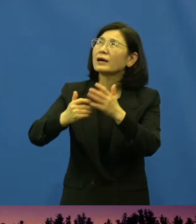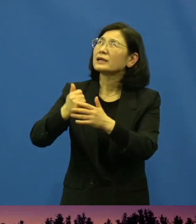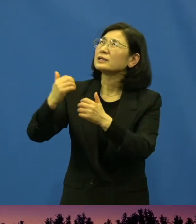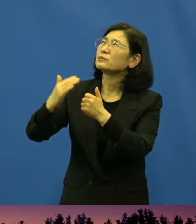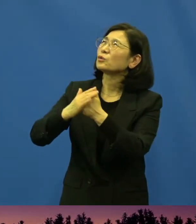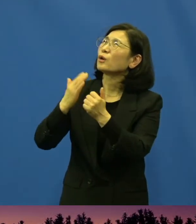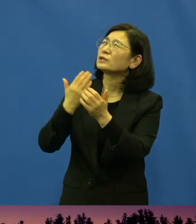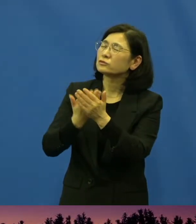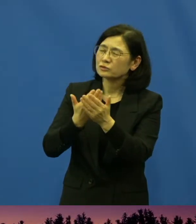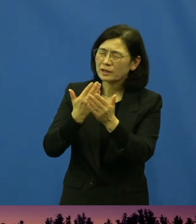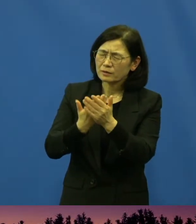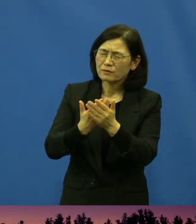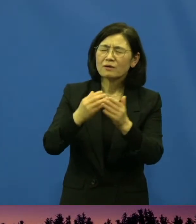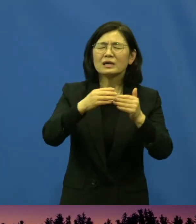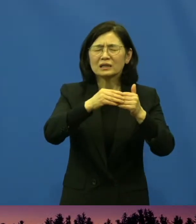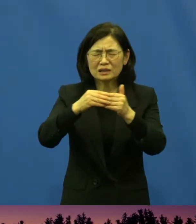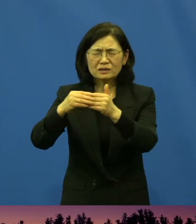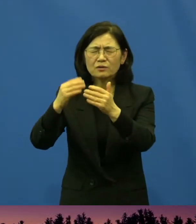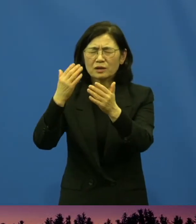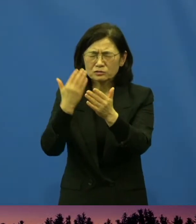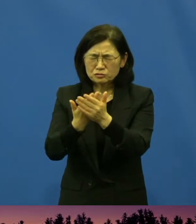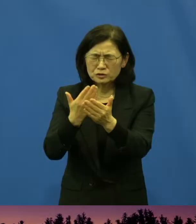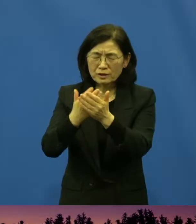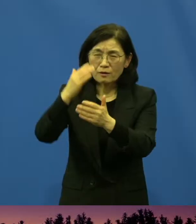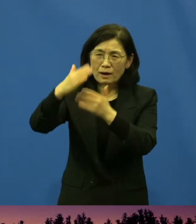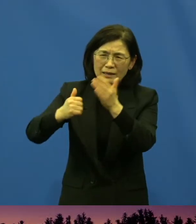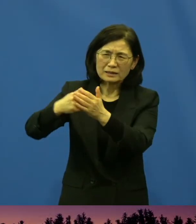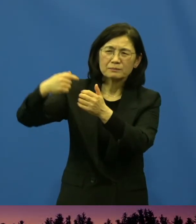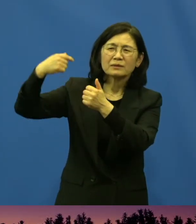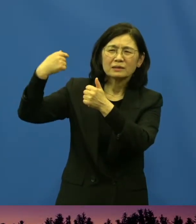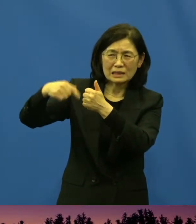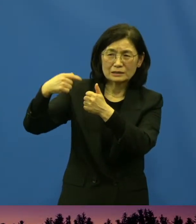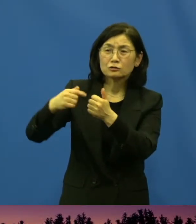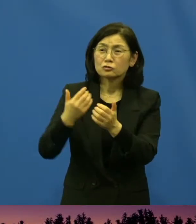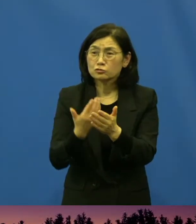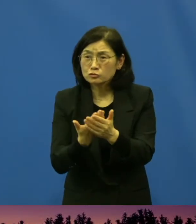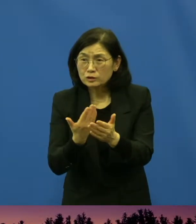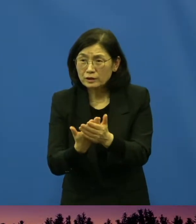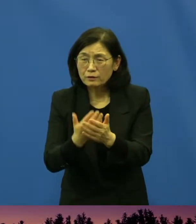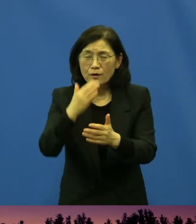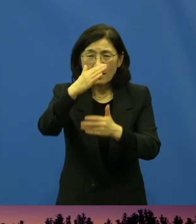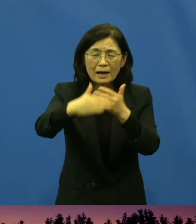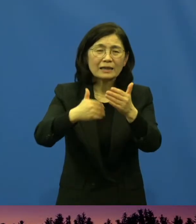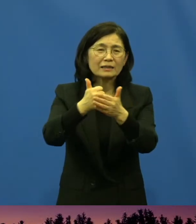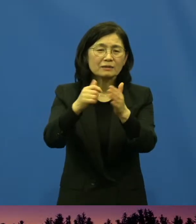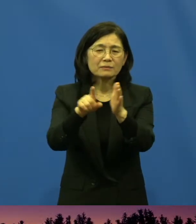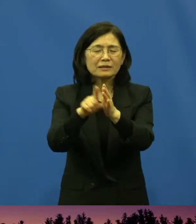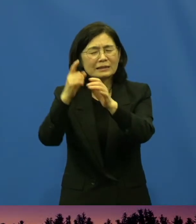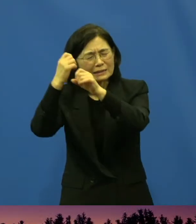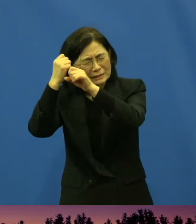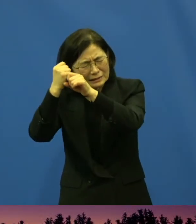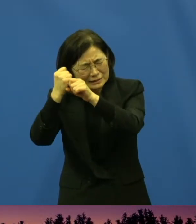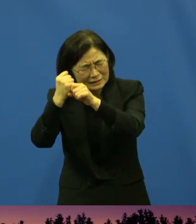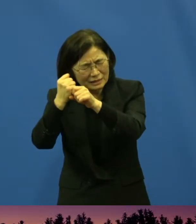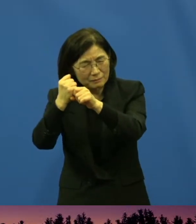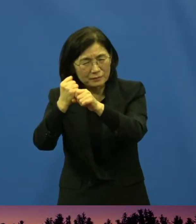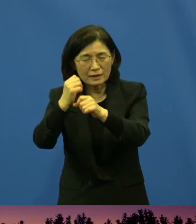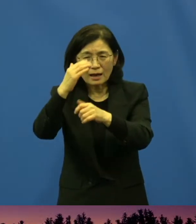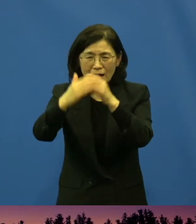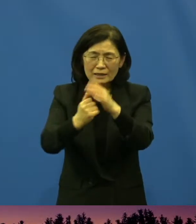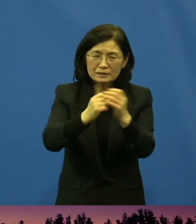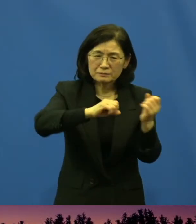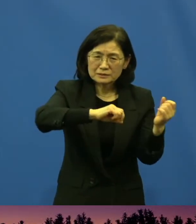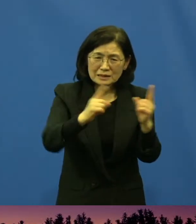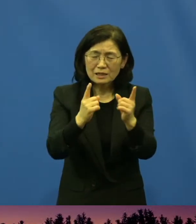인도해 주십시오. 하나님 가르쳐 주십시오. 하나님 의지합니다. 하나님 살려주십시오. 내 실력으로는 할